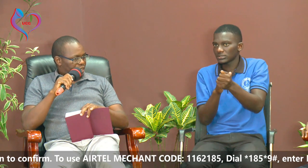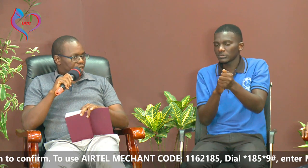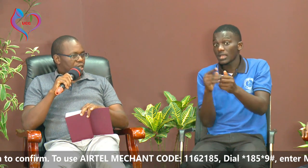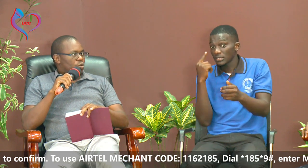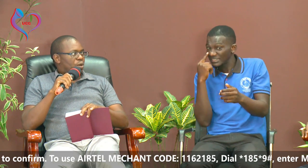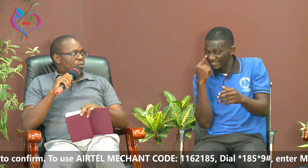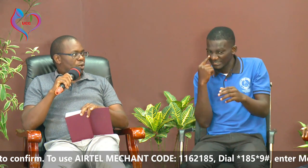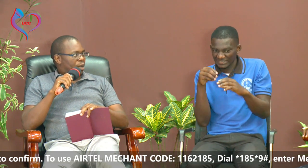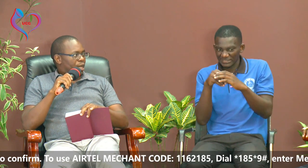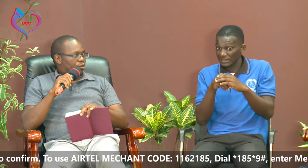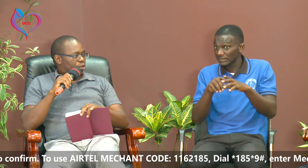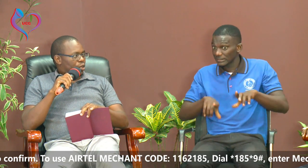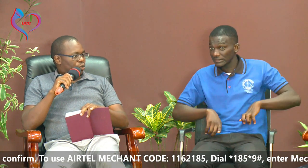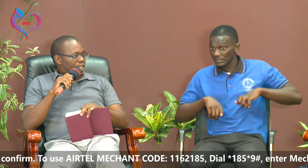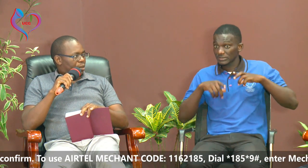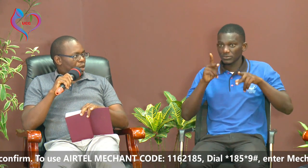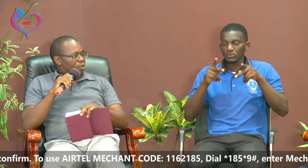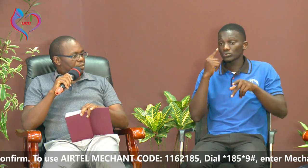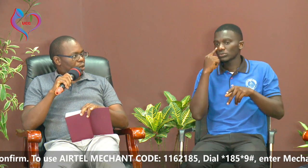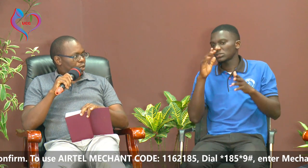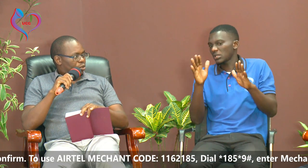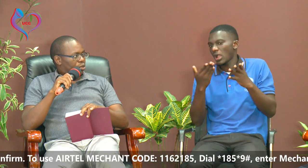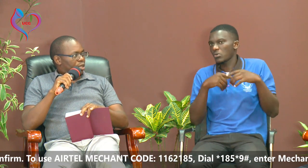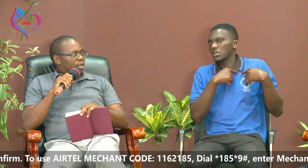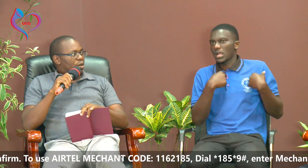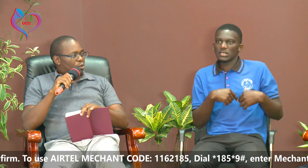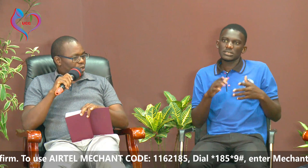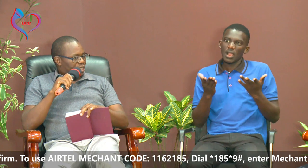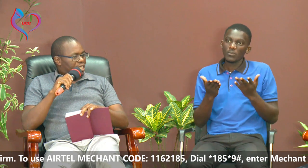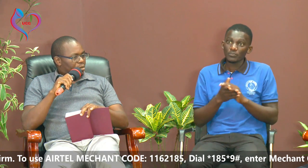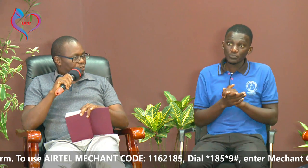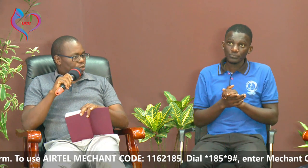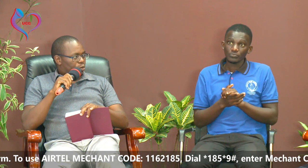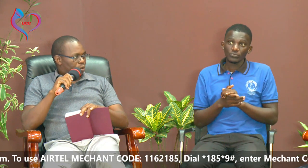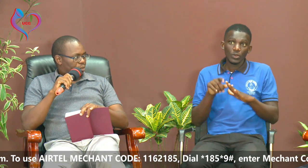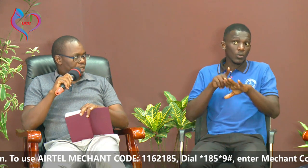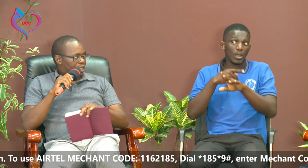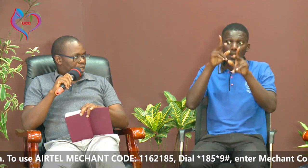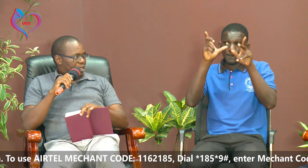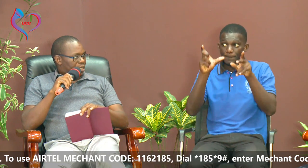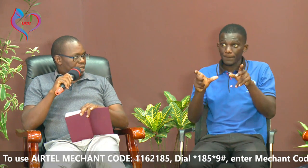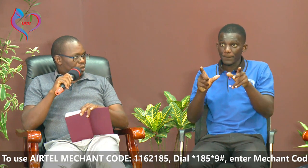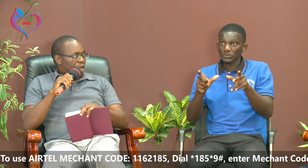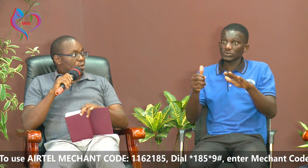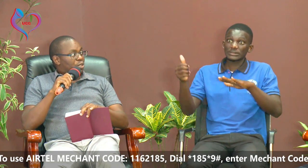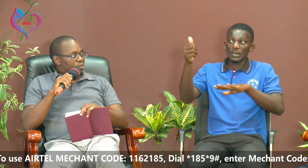charge. Kubula mubwaka abantu. Ojalaba omutima gwe. So omuntu kastari nyamu chifo cha mubukulembeze. Olabu omutima